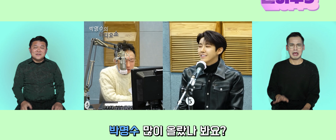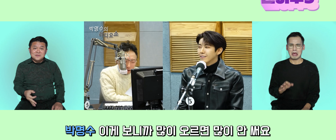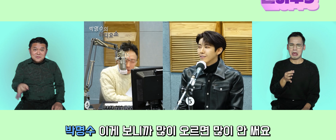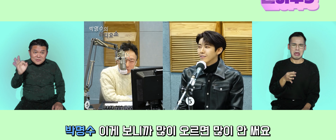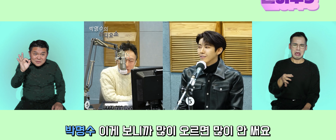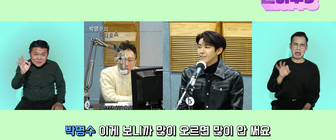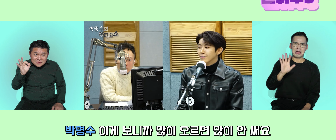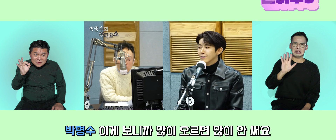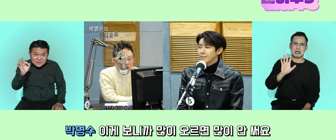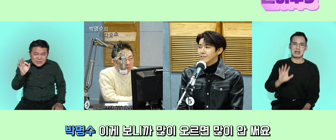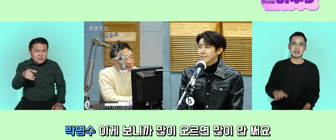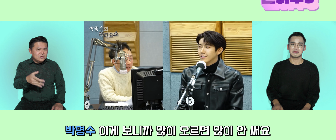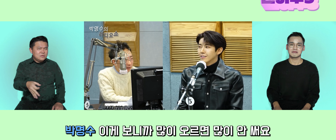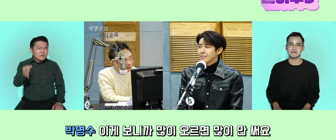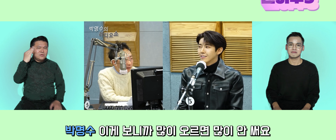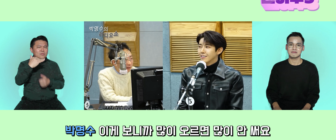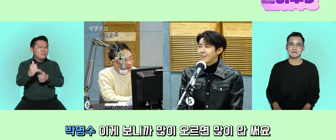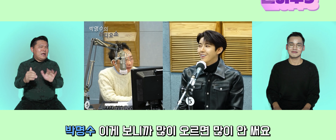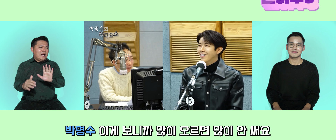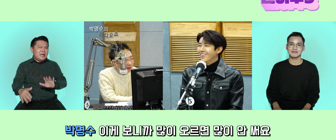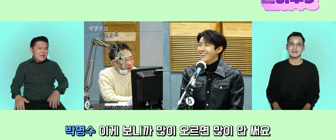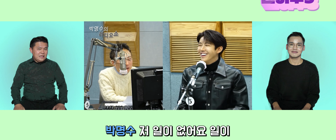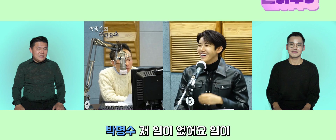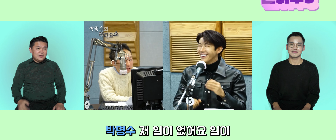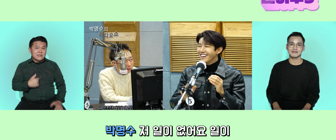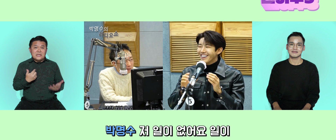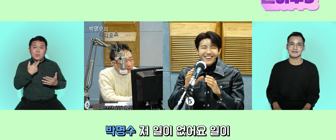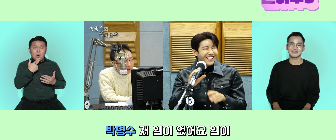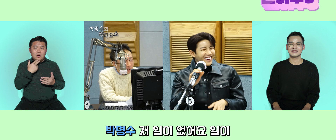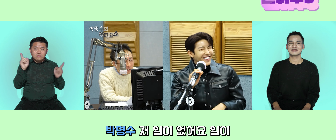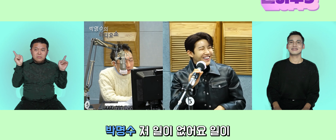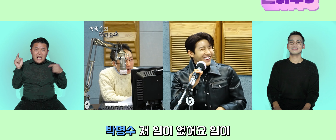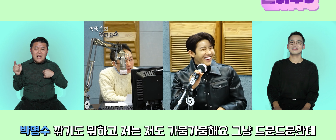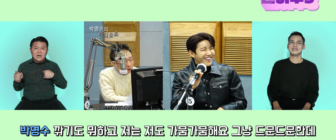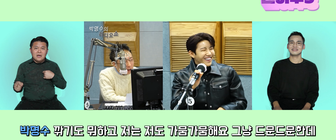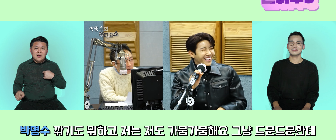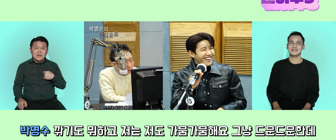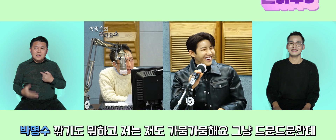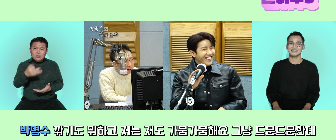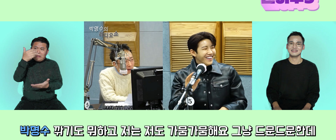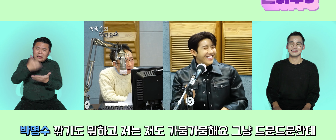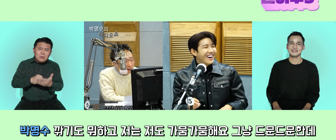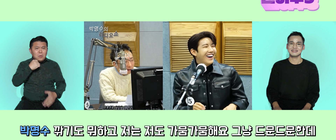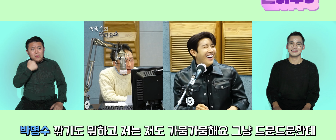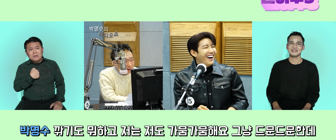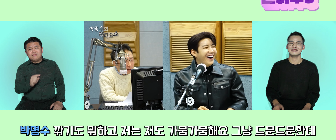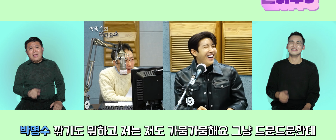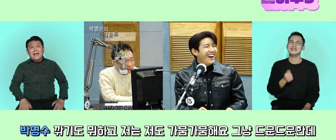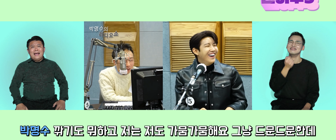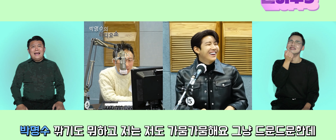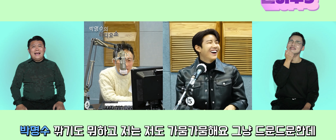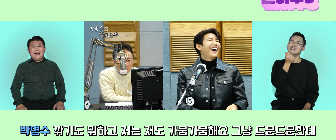많이는 아니에요. 이게 보니까 많이 올리면 많이 안 써요. 저 일이 없어요. 깎이도 깎이도 뭐하고